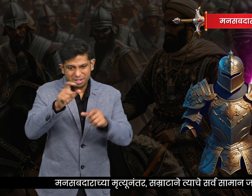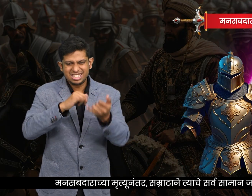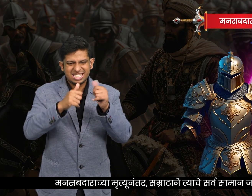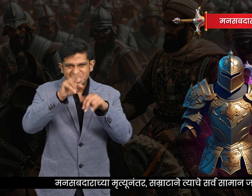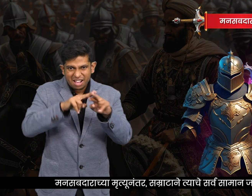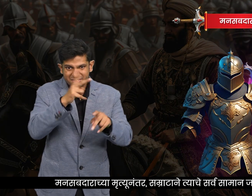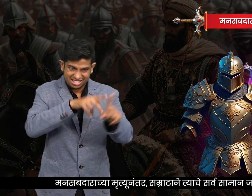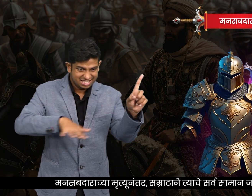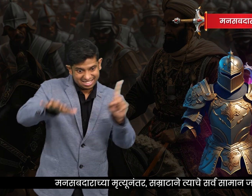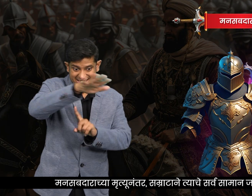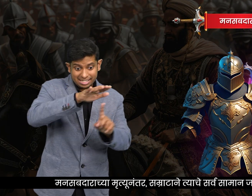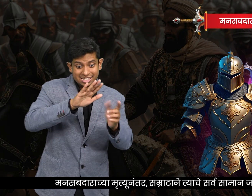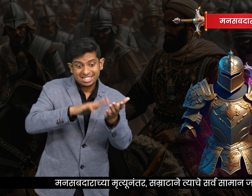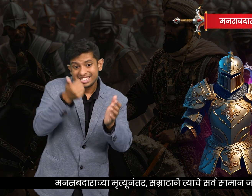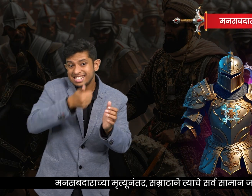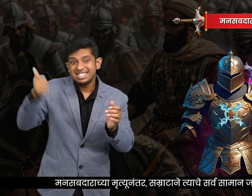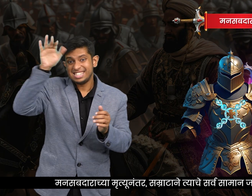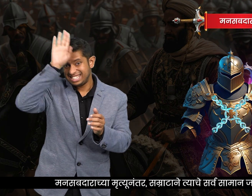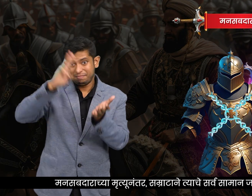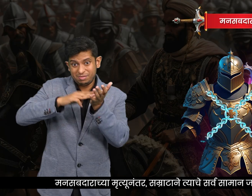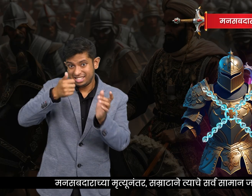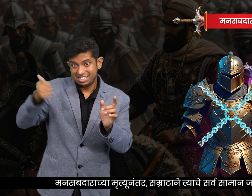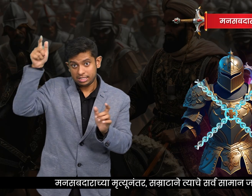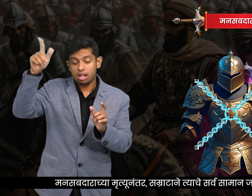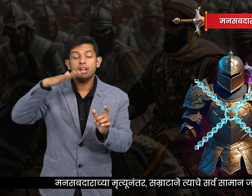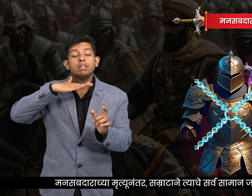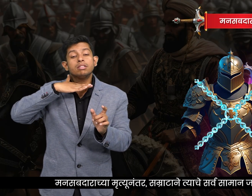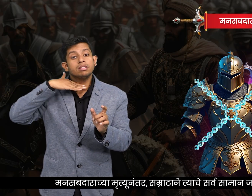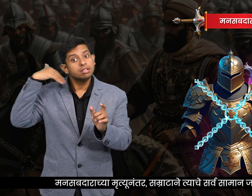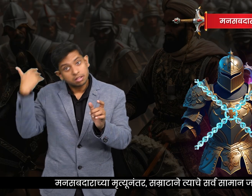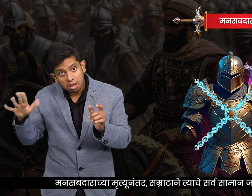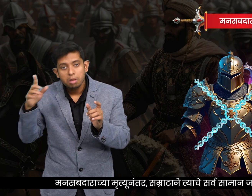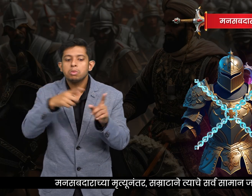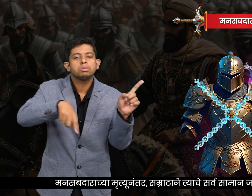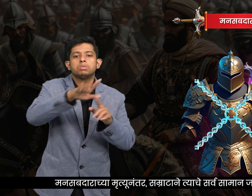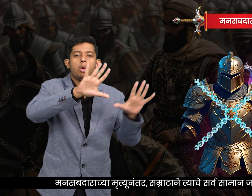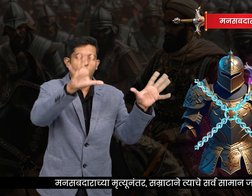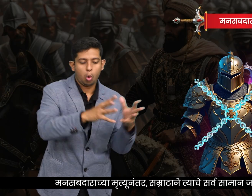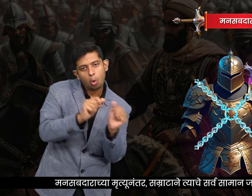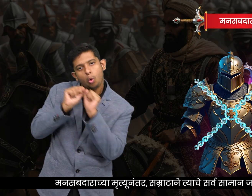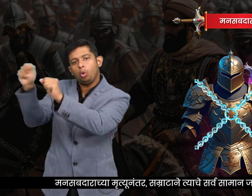मनसबदाराच्या मृत्यूनंतर सम्राटने त्याचे सर्व सामान जप्त केले.